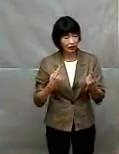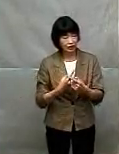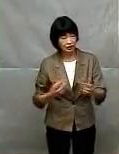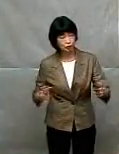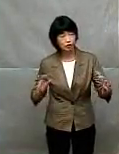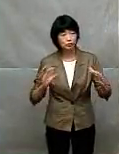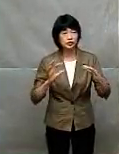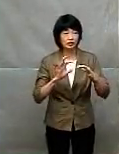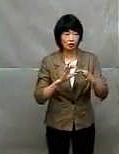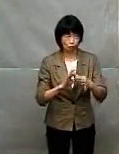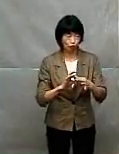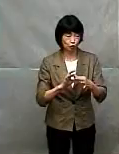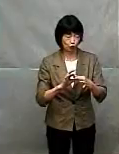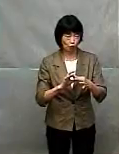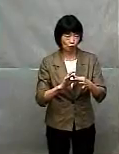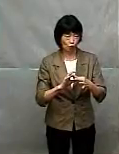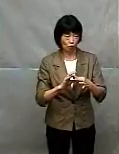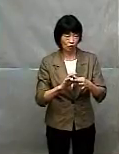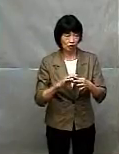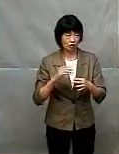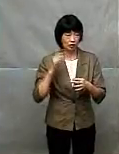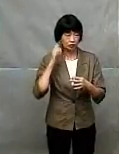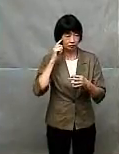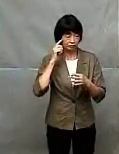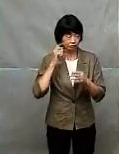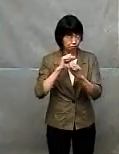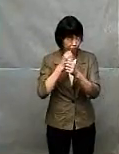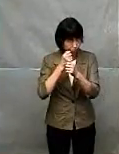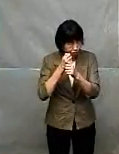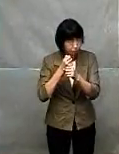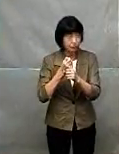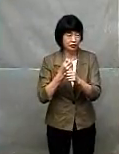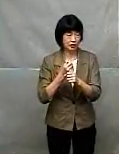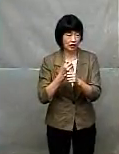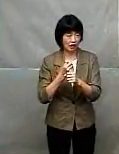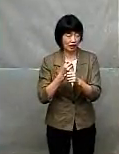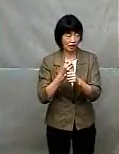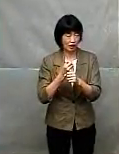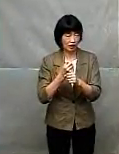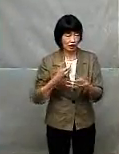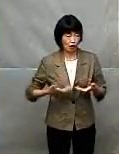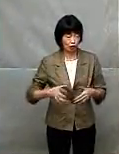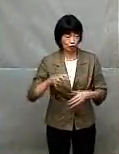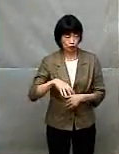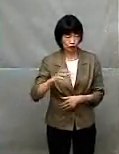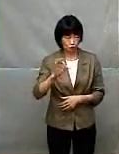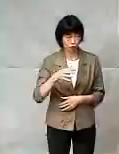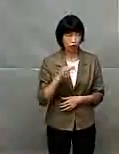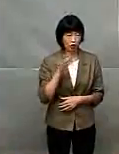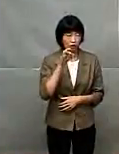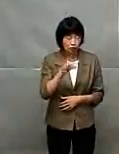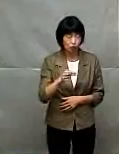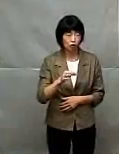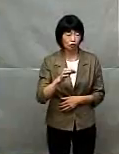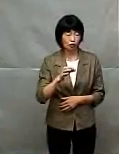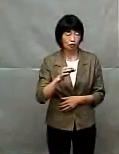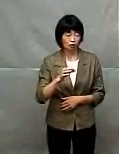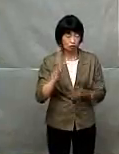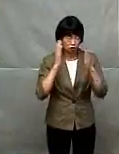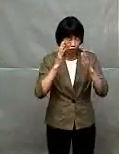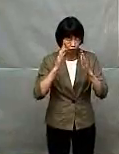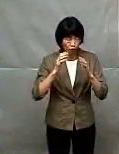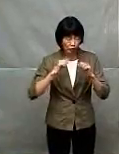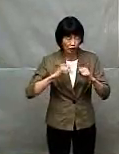ようと知恵と工夫を働かせ、ふるさと納税の活用に積極的に取り組んでこられたものと考えております